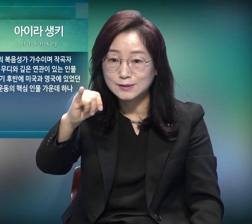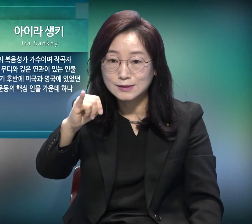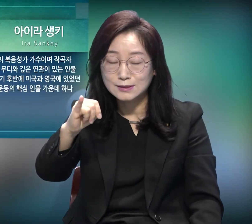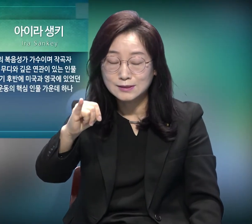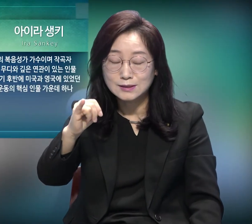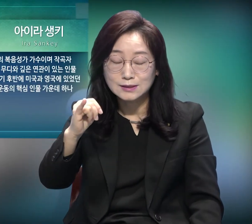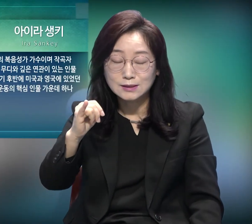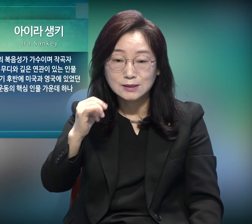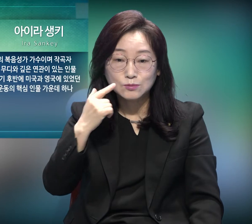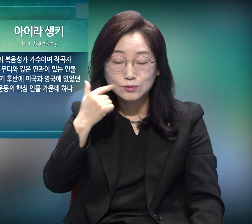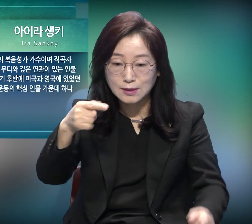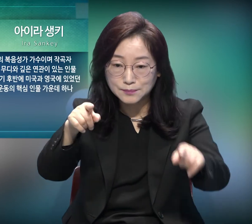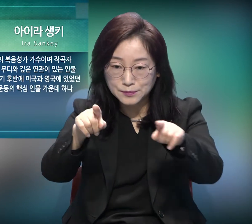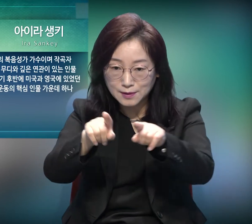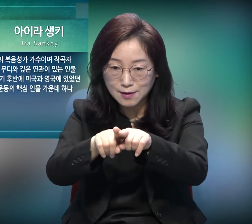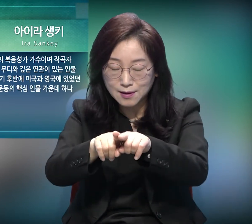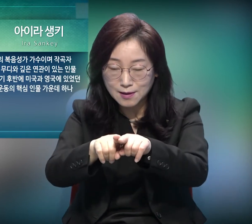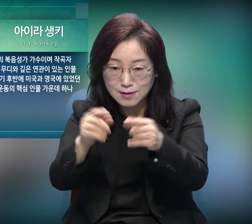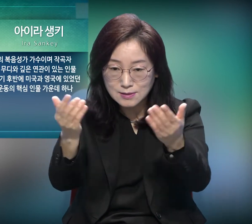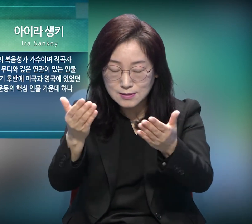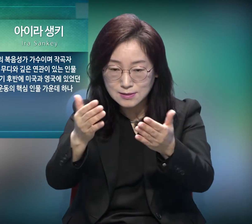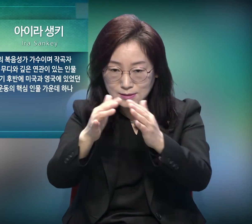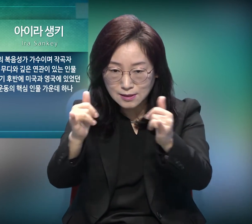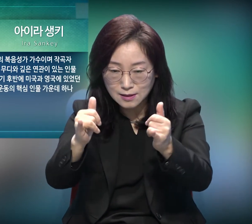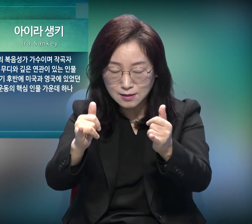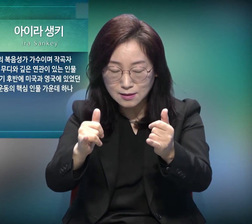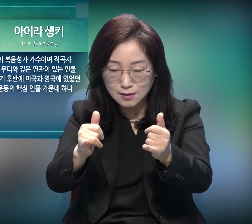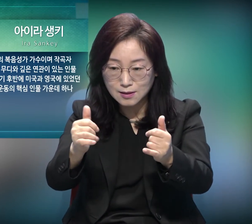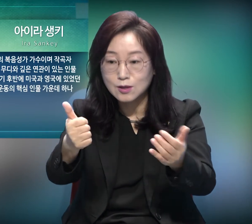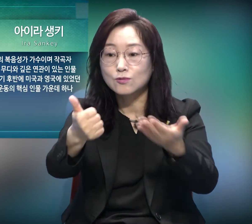보험사역자가 이 곡을 받고 너무 감동을 받아서